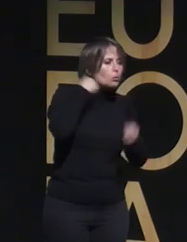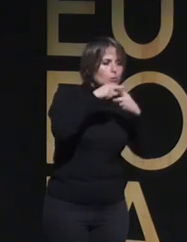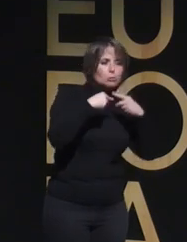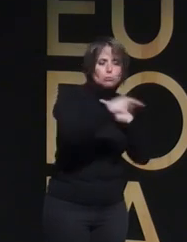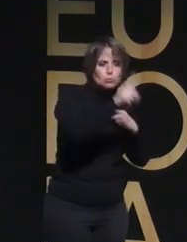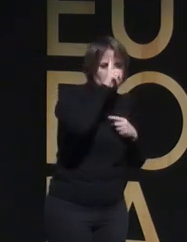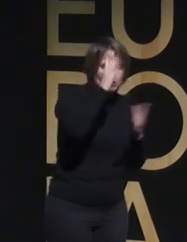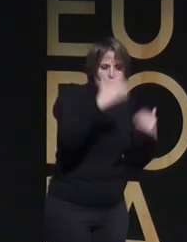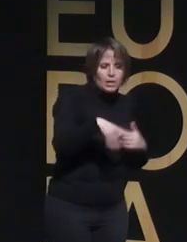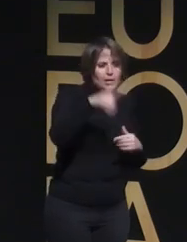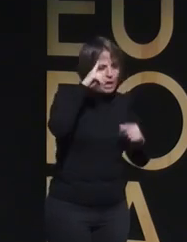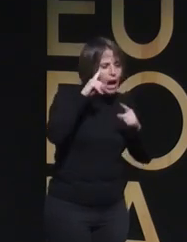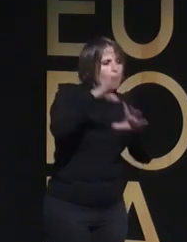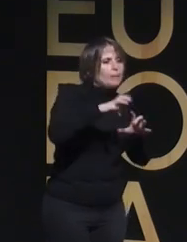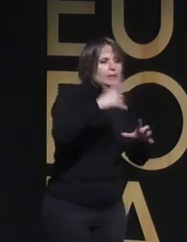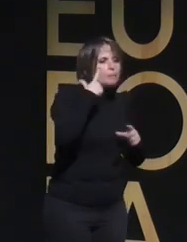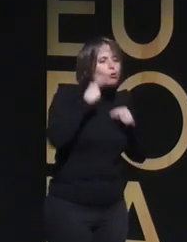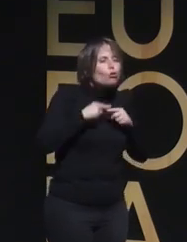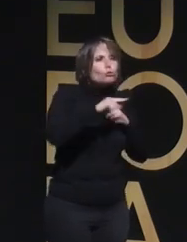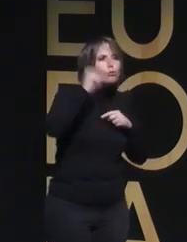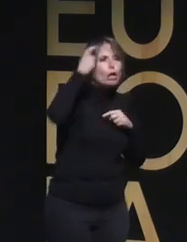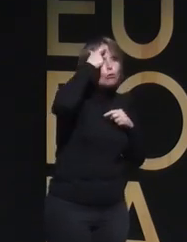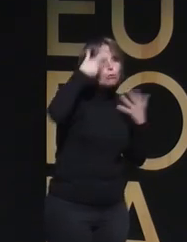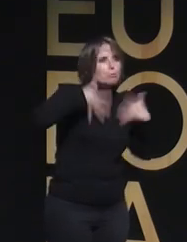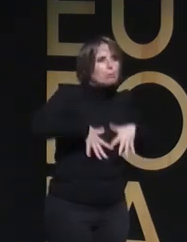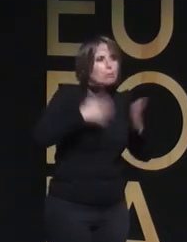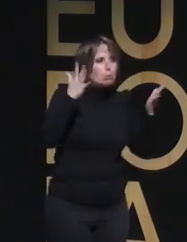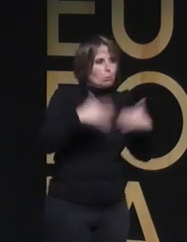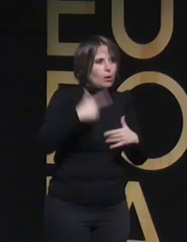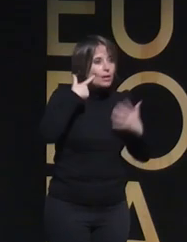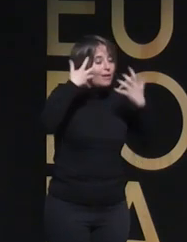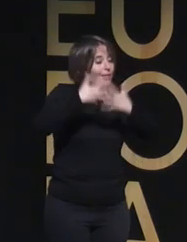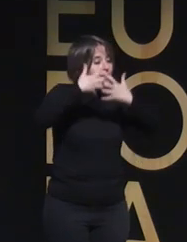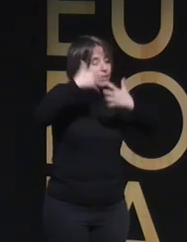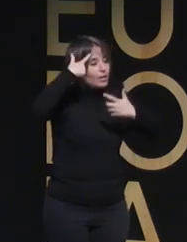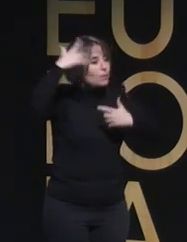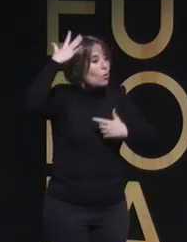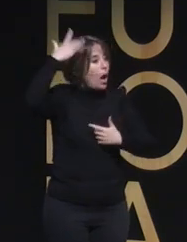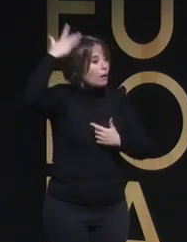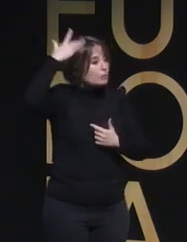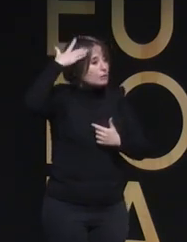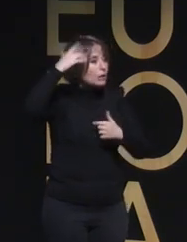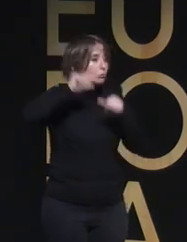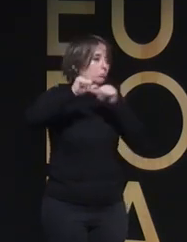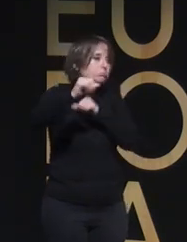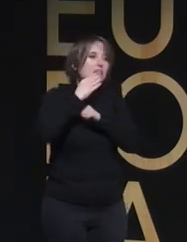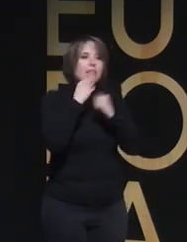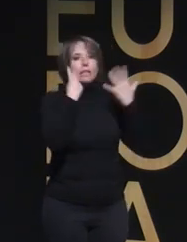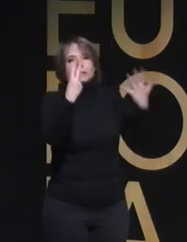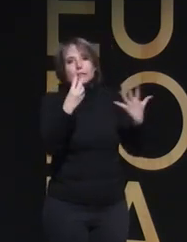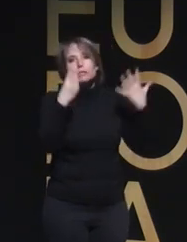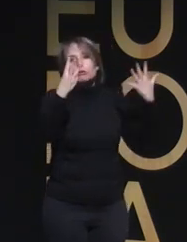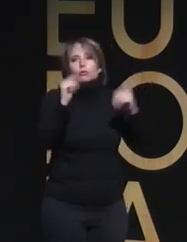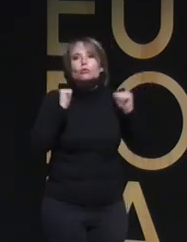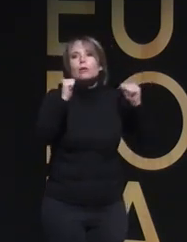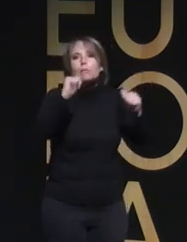Las aprende, pero no las tiene introyectadas como concepto. En el cerebro, cuando hablamos de operaciones abstractas, que es a partir de los 7, 8 años, se empieza a elaborar este